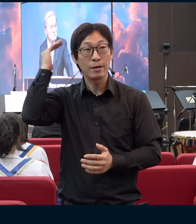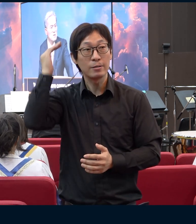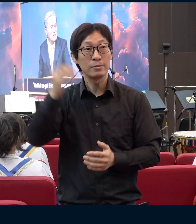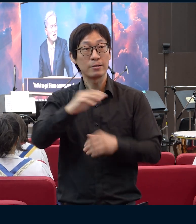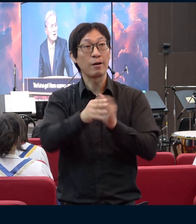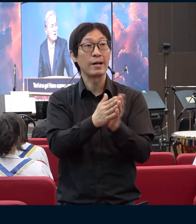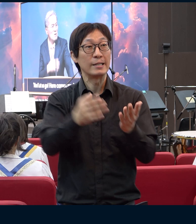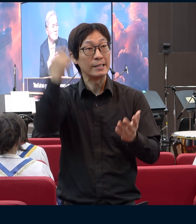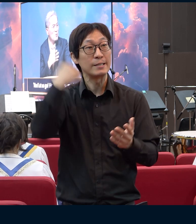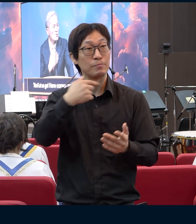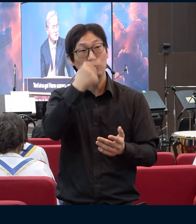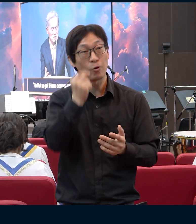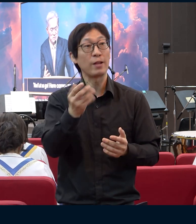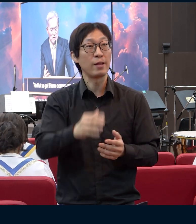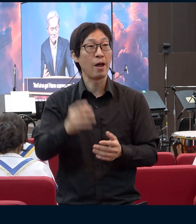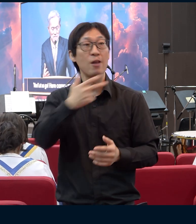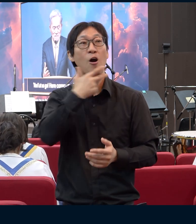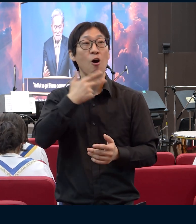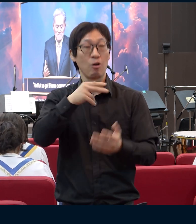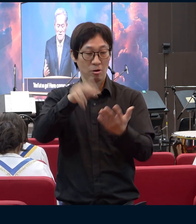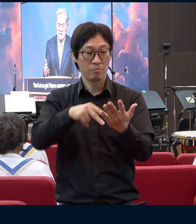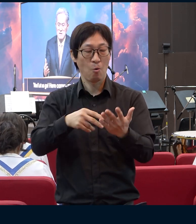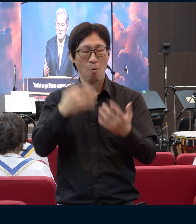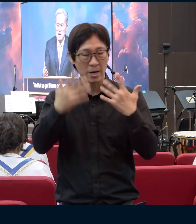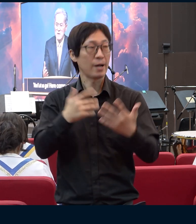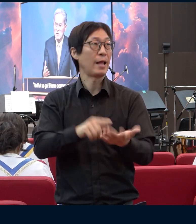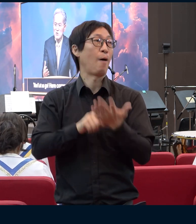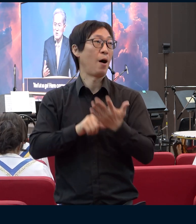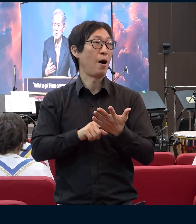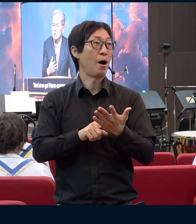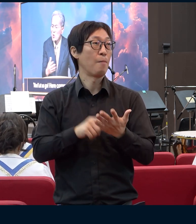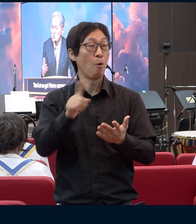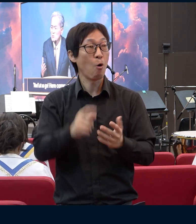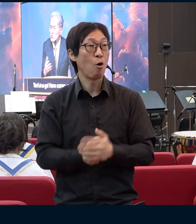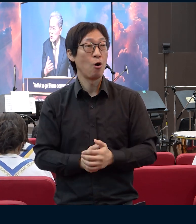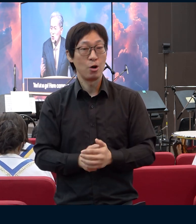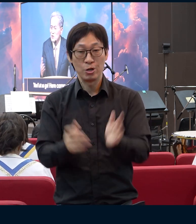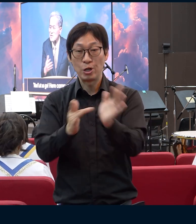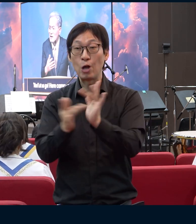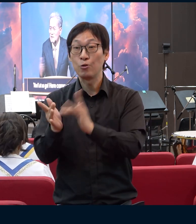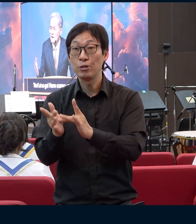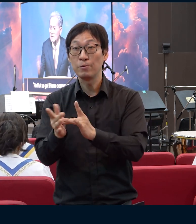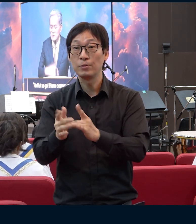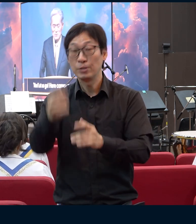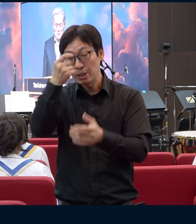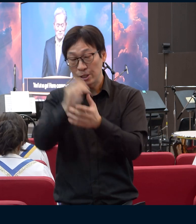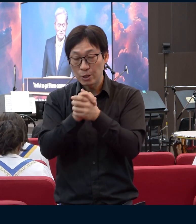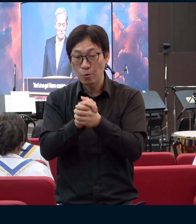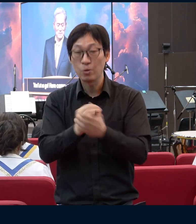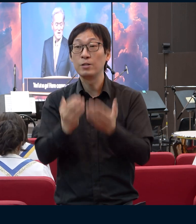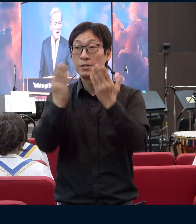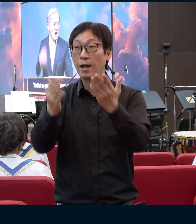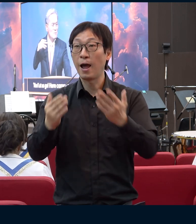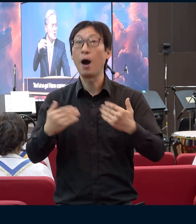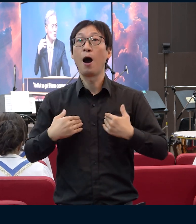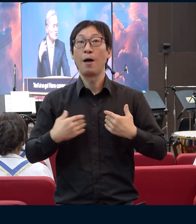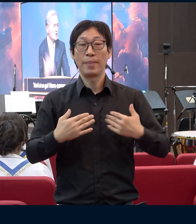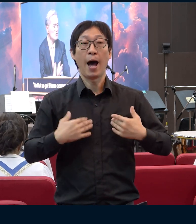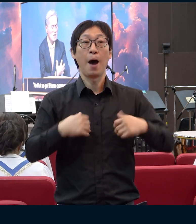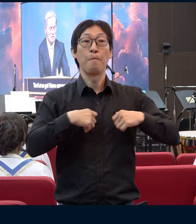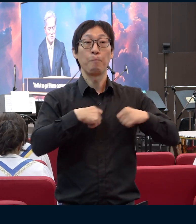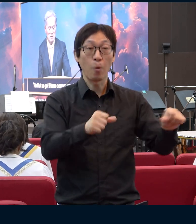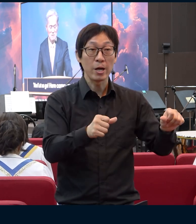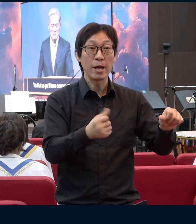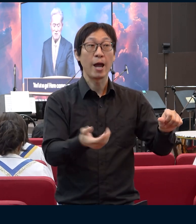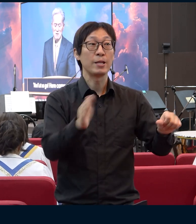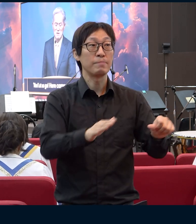예, 무슨 뜻입니까? 포기했지만 그 삶의 에너지는 조금도 떨어지지 않았다 하는 것이죠. 감정을